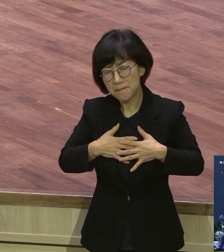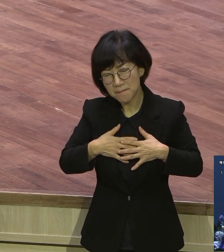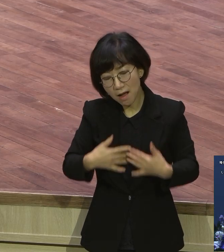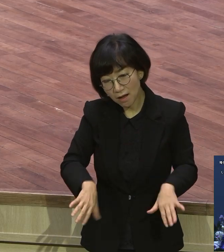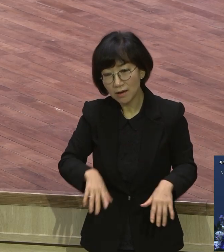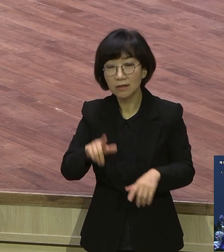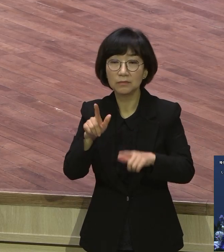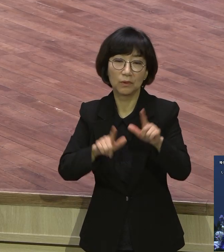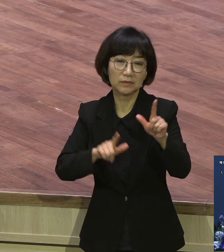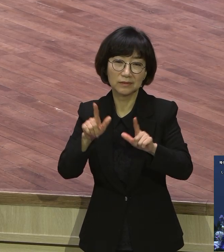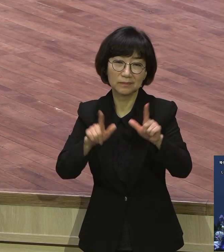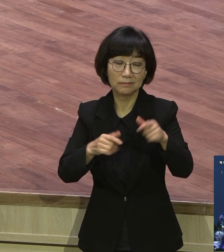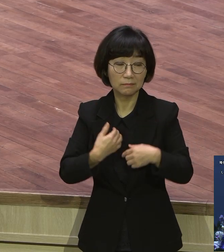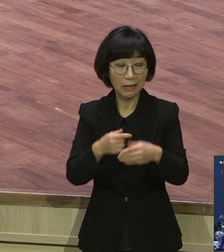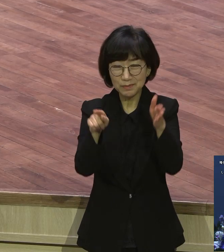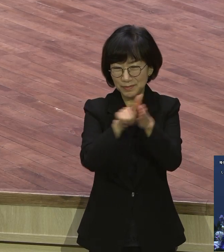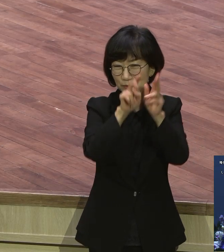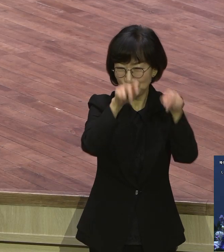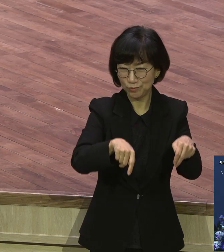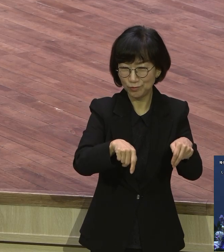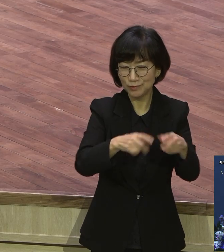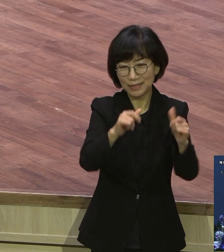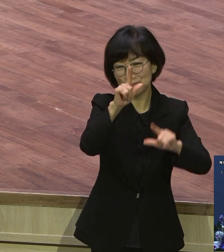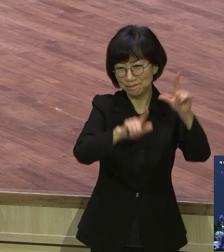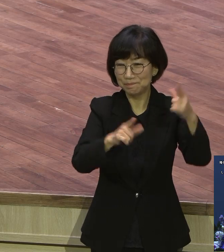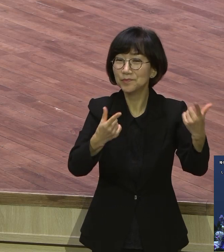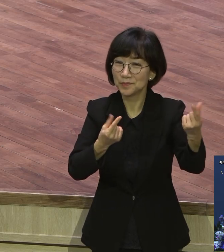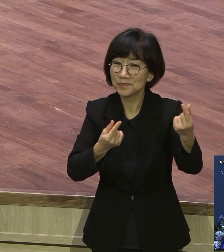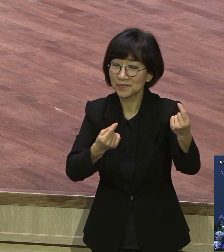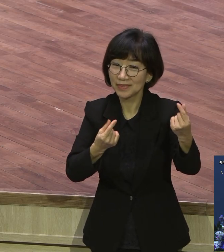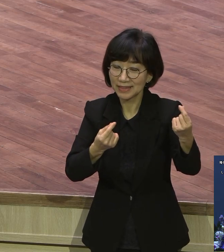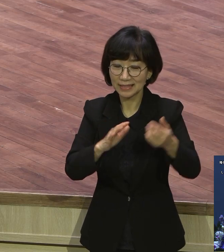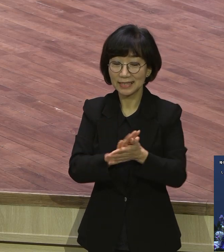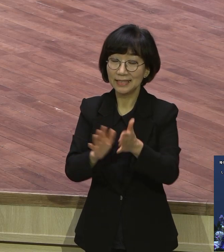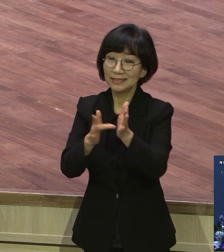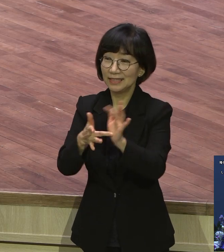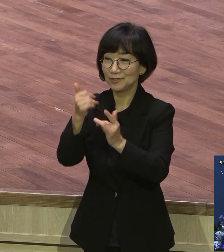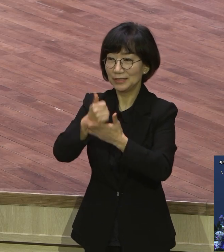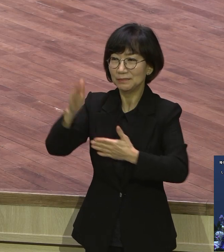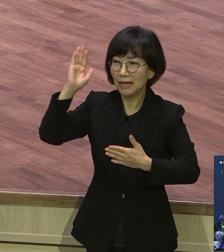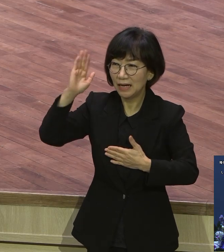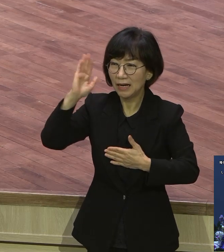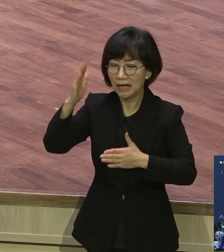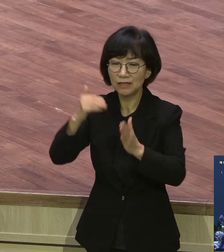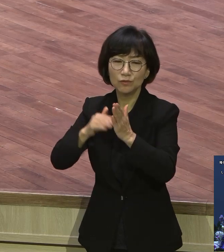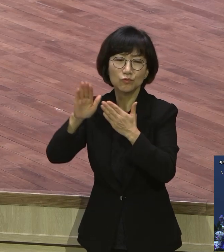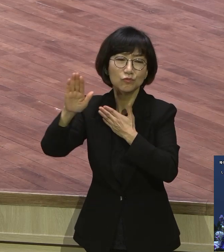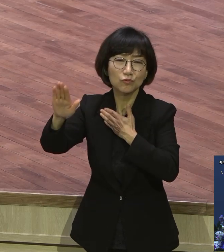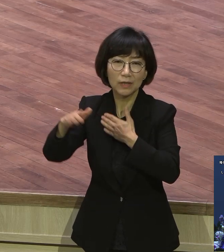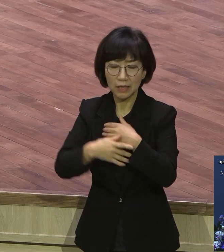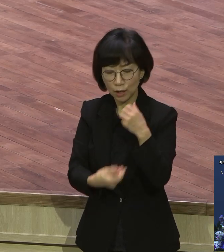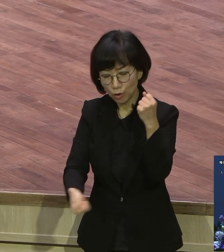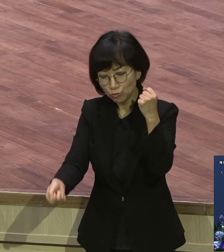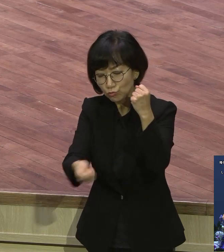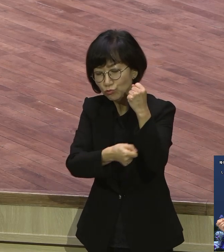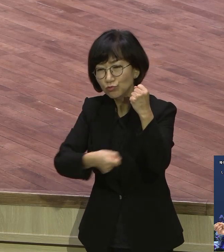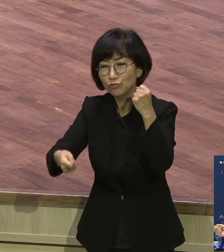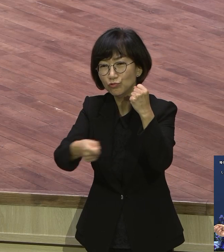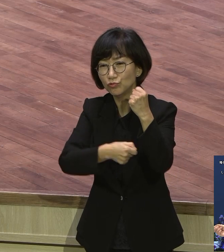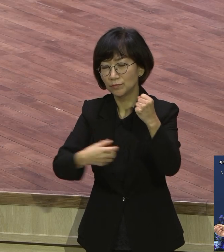불친자 상태지요 이런 말씀하신 후에 뭐라고 말씀하셨습니까 추수할 일꾼의